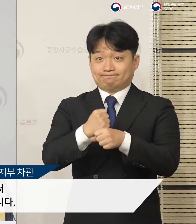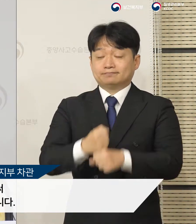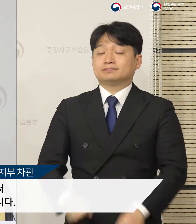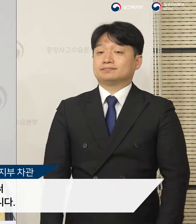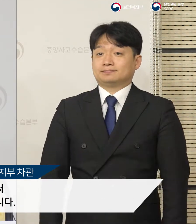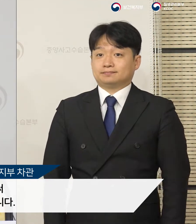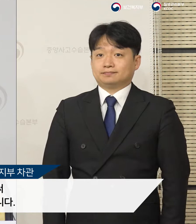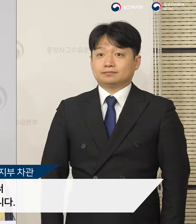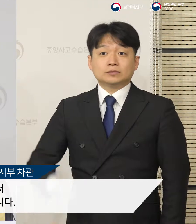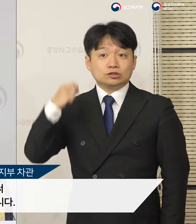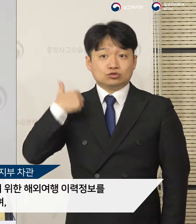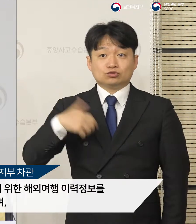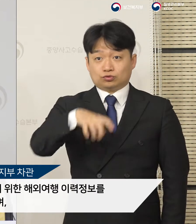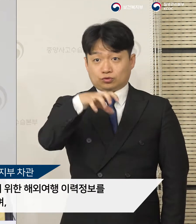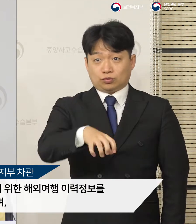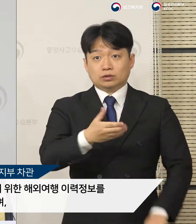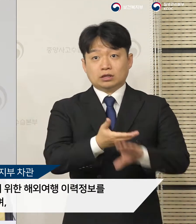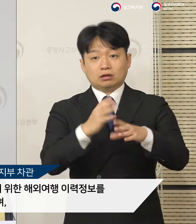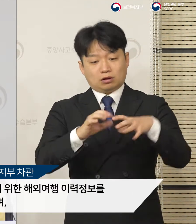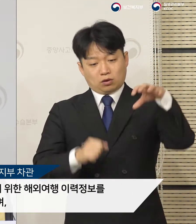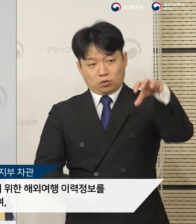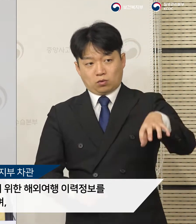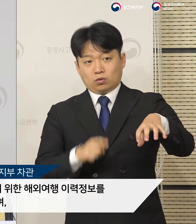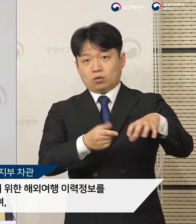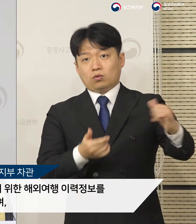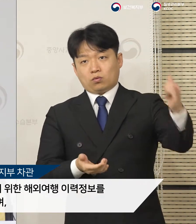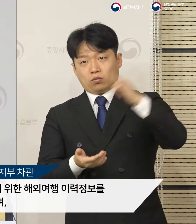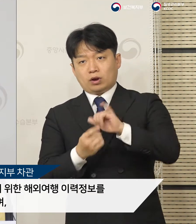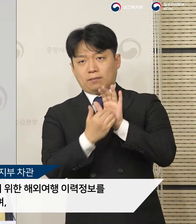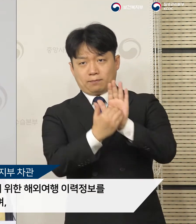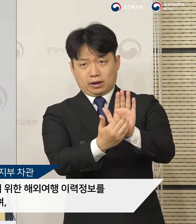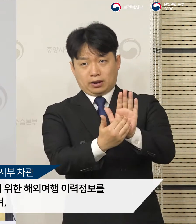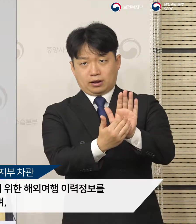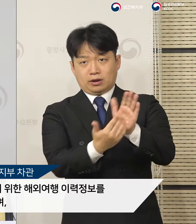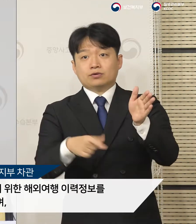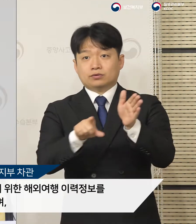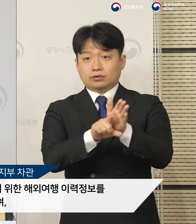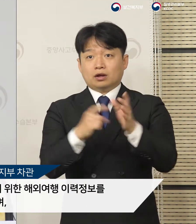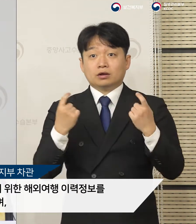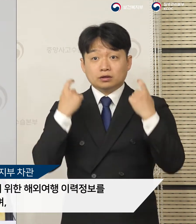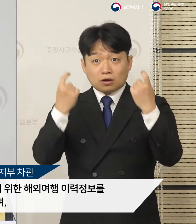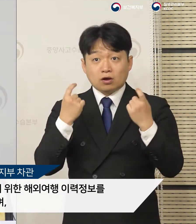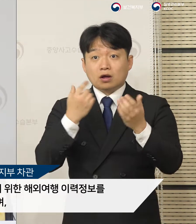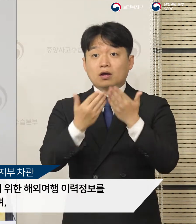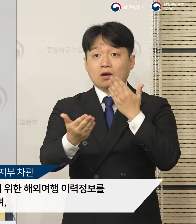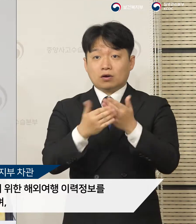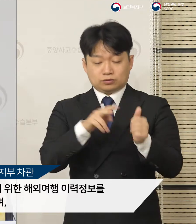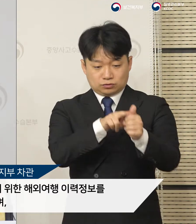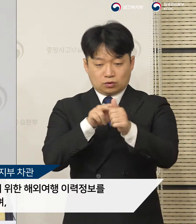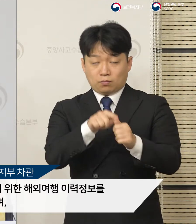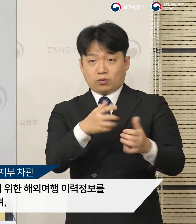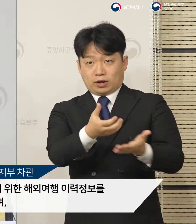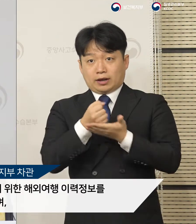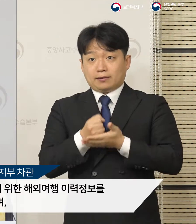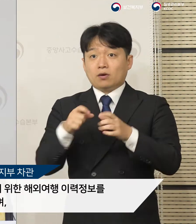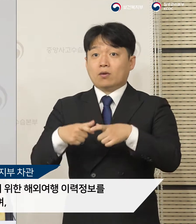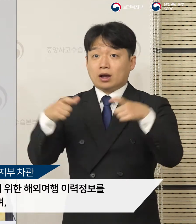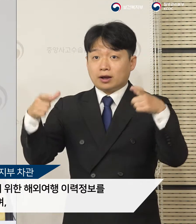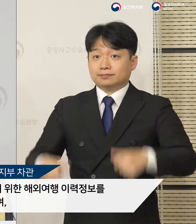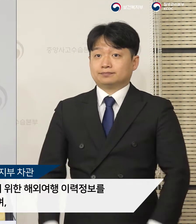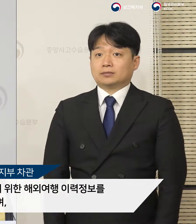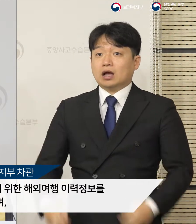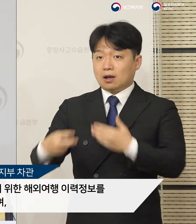강화하였습니다. 중국의 해외 지역으로부터의 유입을 방지하기 위한 해외여행 이력 정보를